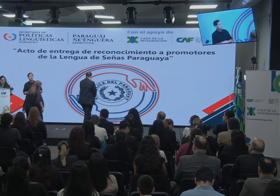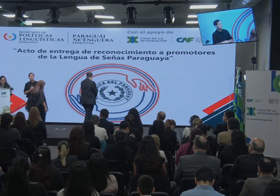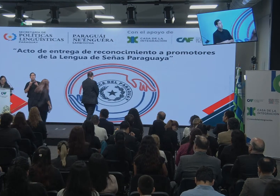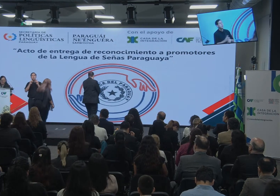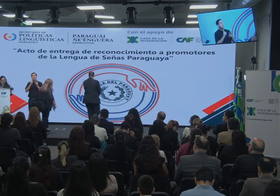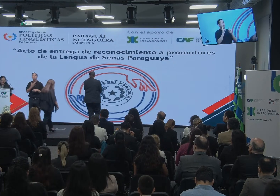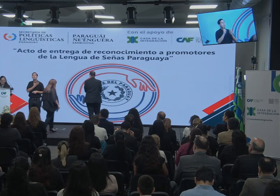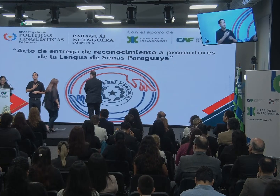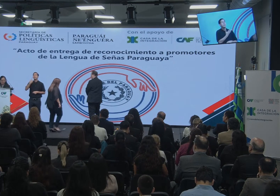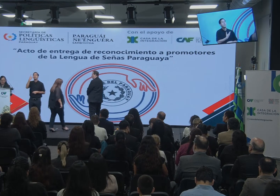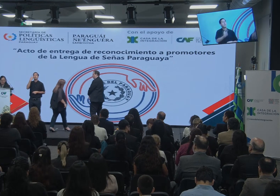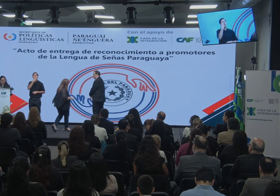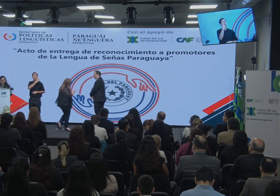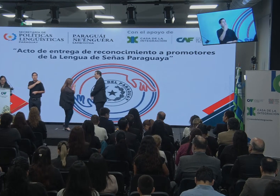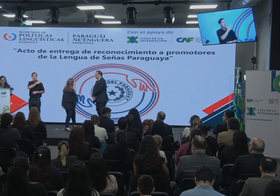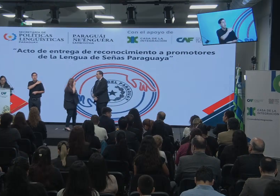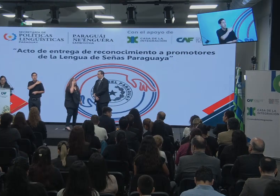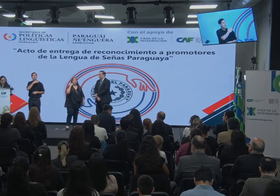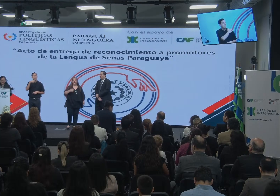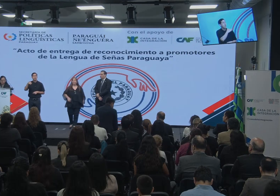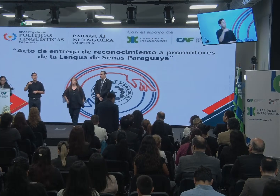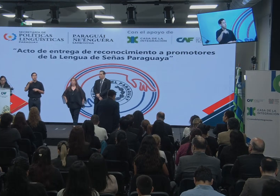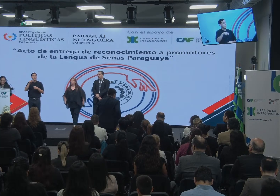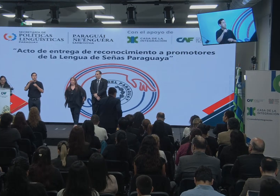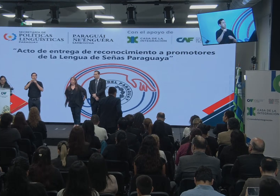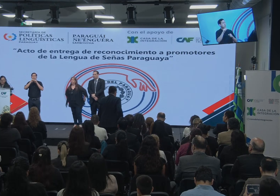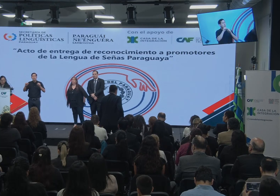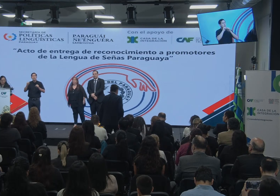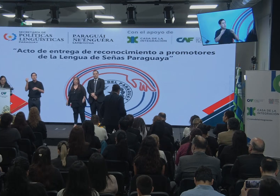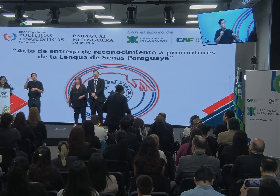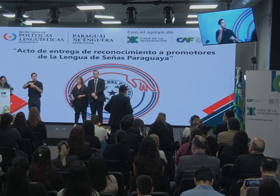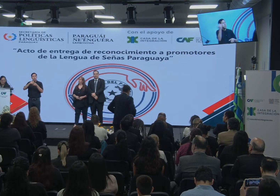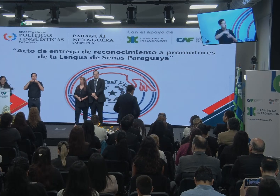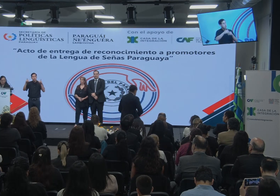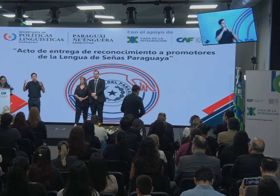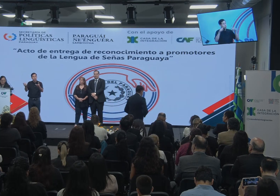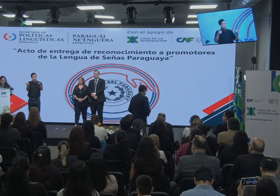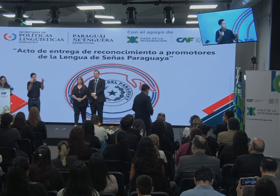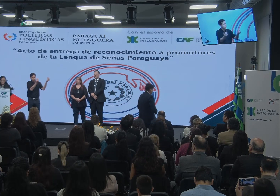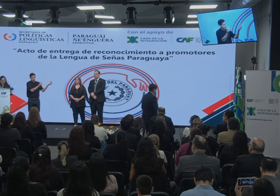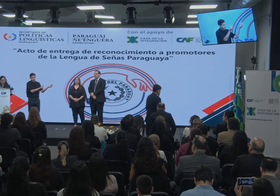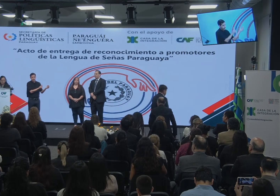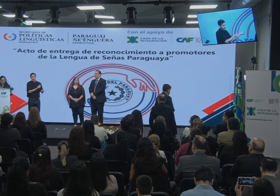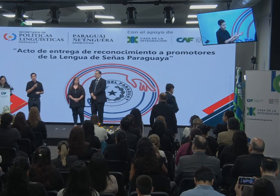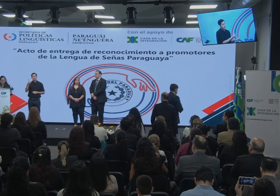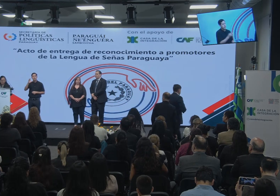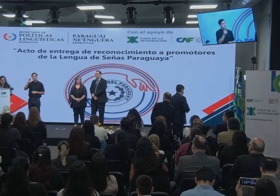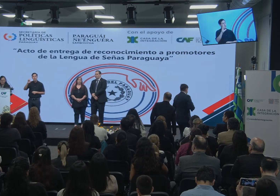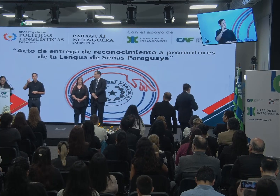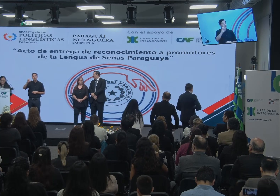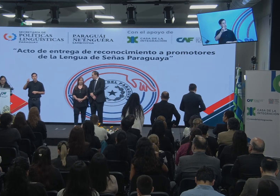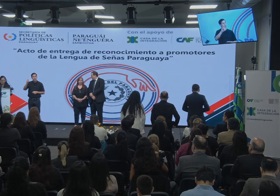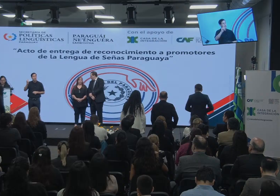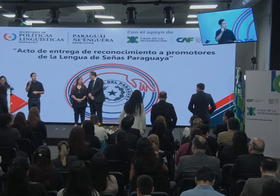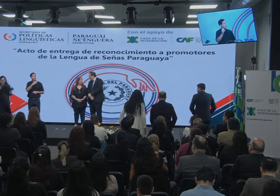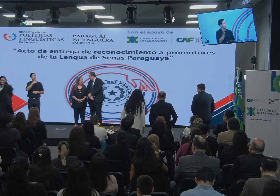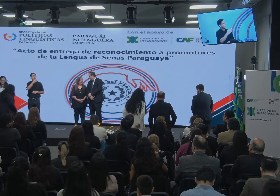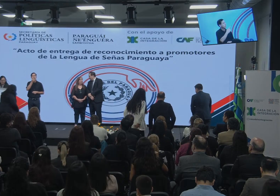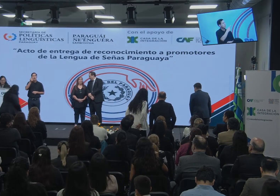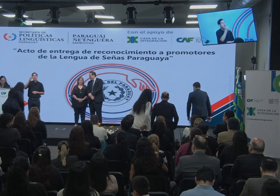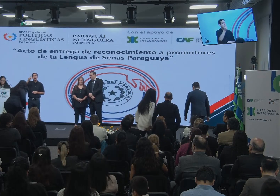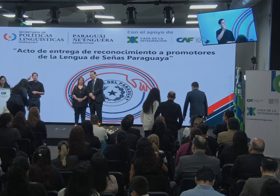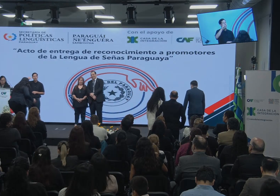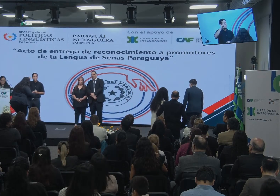directores generales de la SPL, la señora Celia Godoy, directora general de Lengua de Señas, don Arnaldo Casco, director general